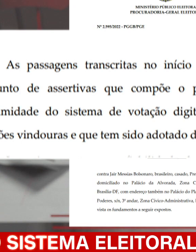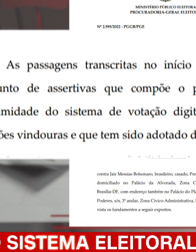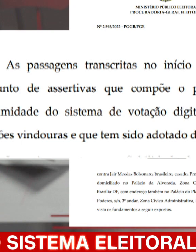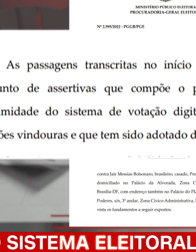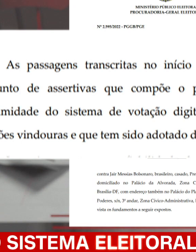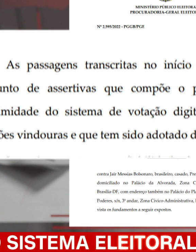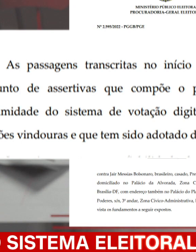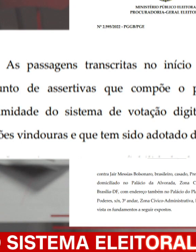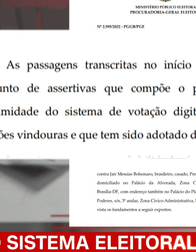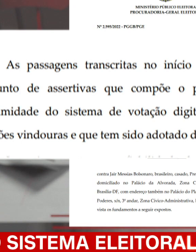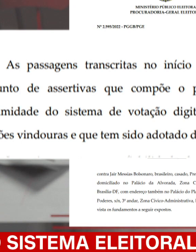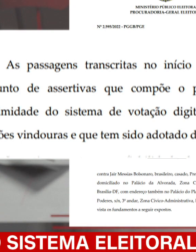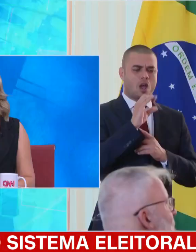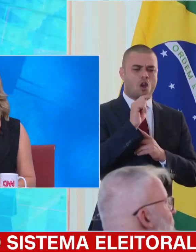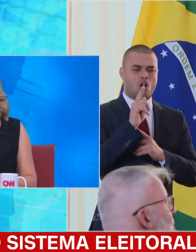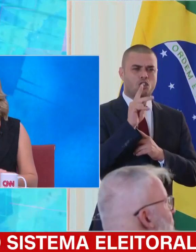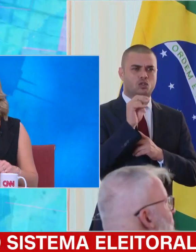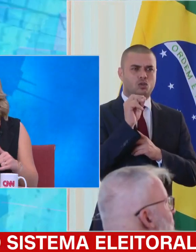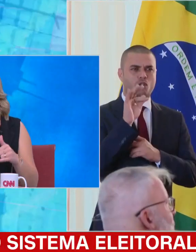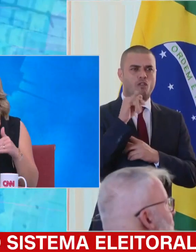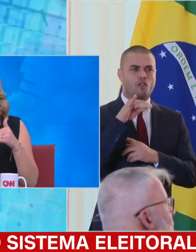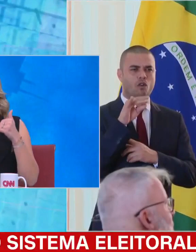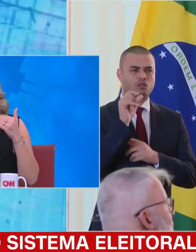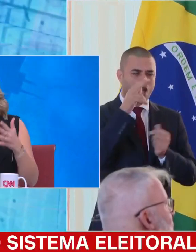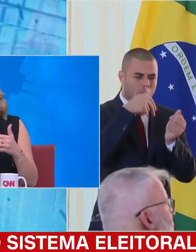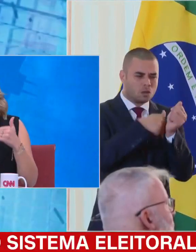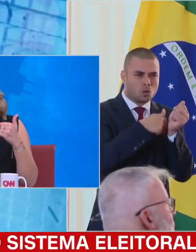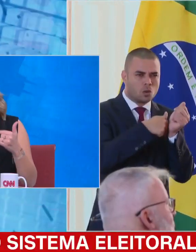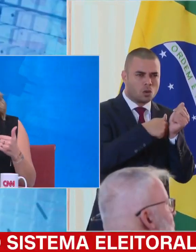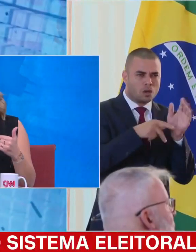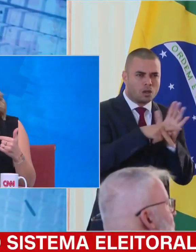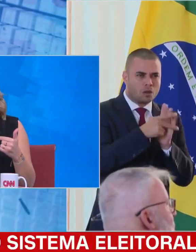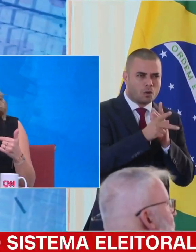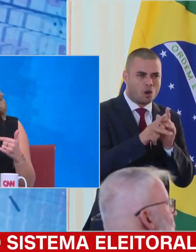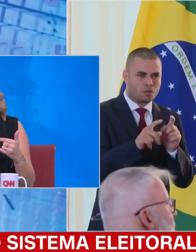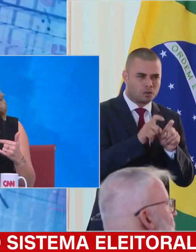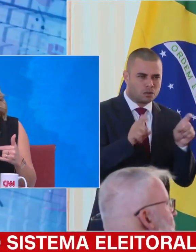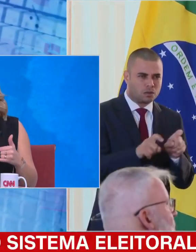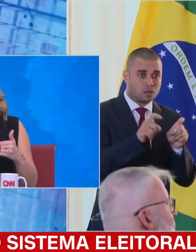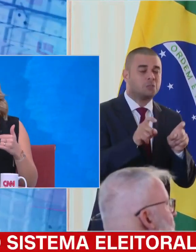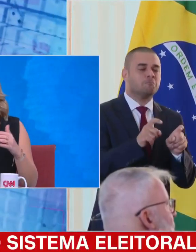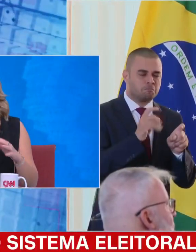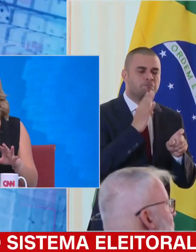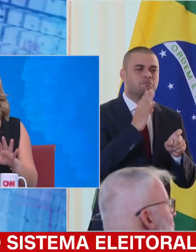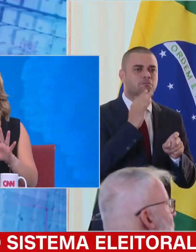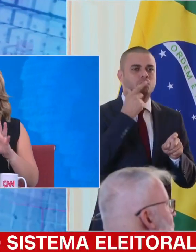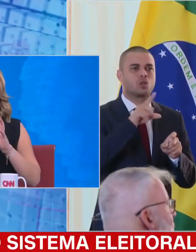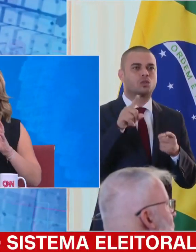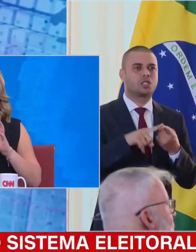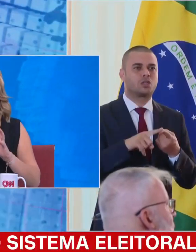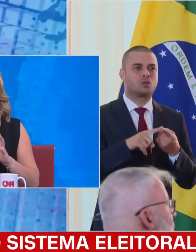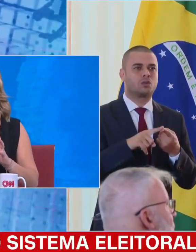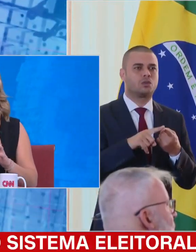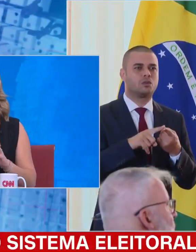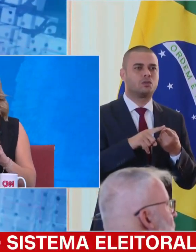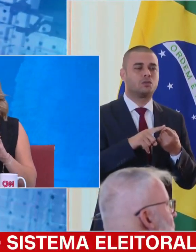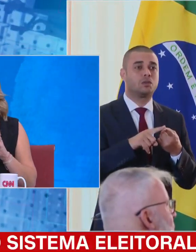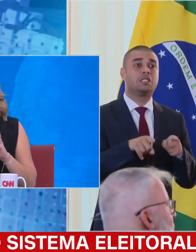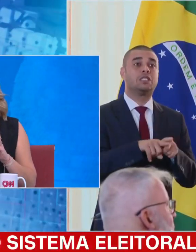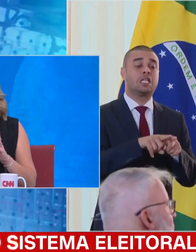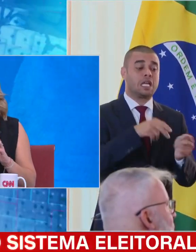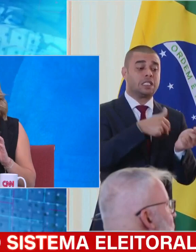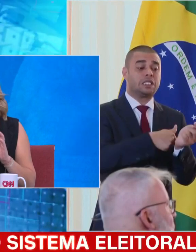desde 1996 E aí ele fala e ativa contra confiabilidade das urnas E aí